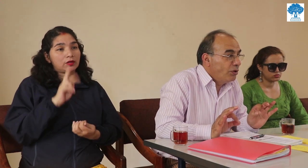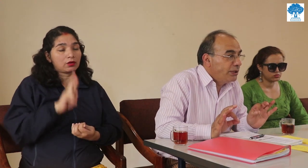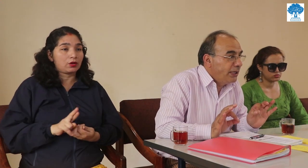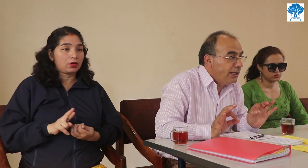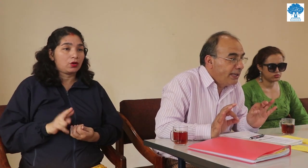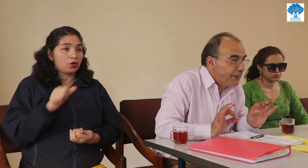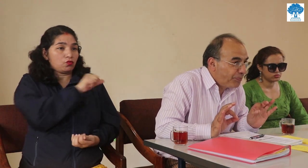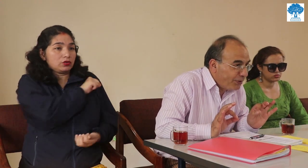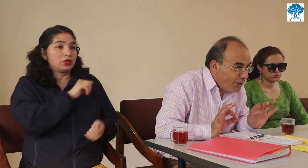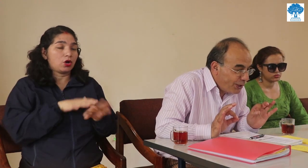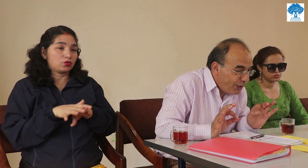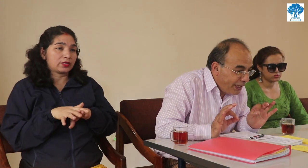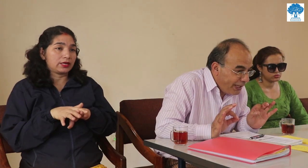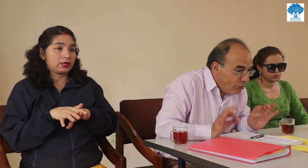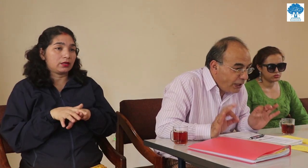होइन, उनीहरू चाहिँ